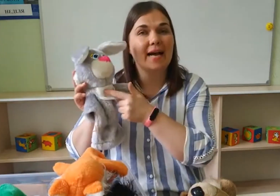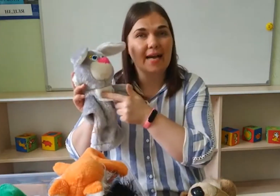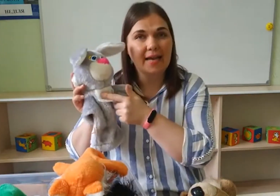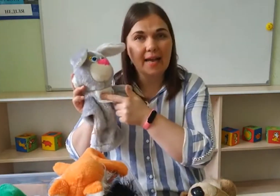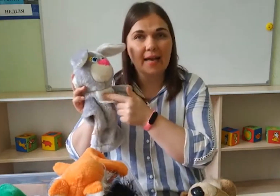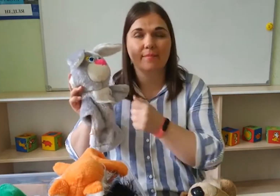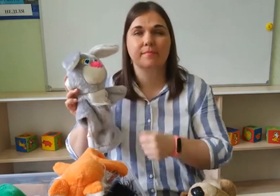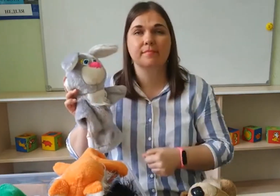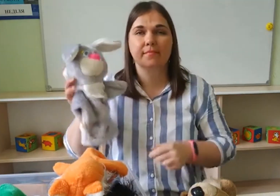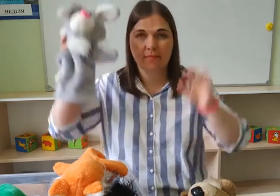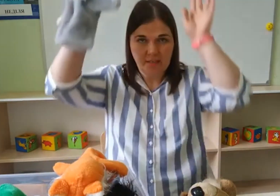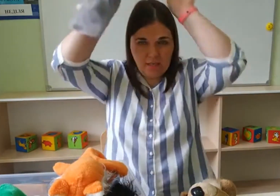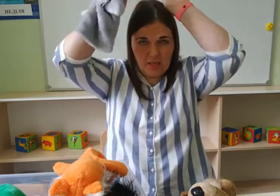Зайка,